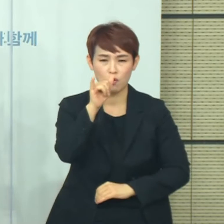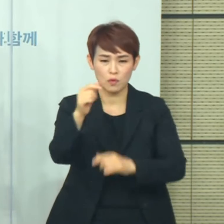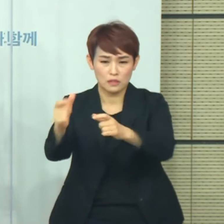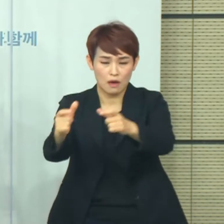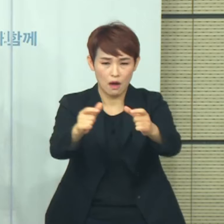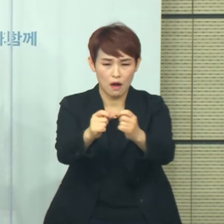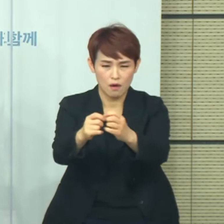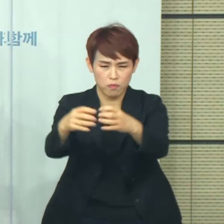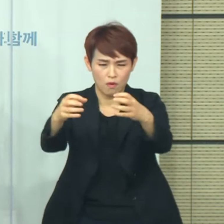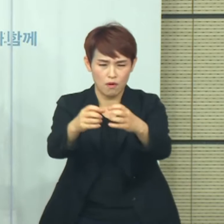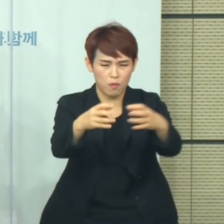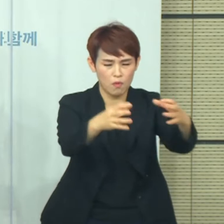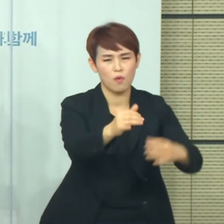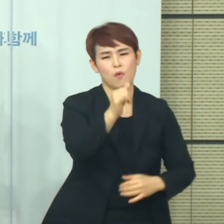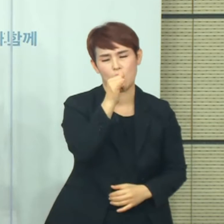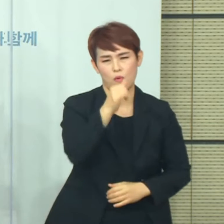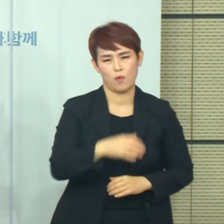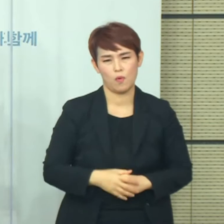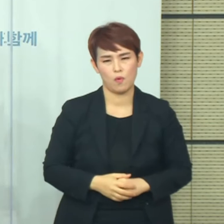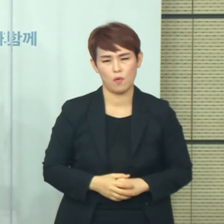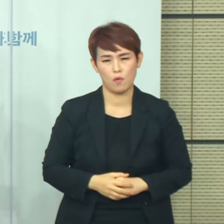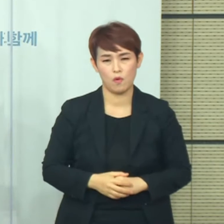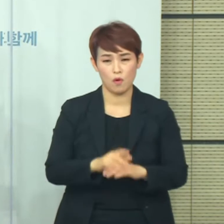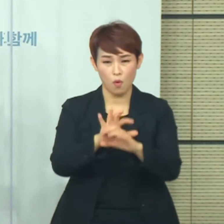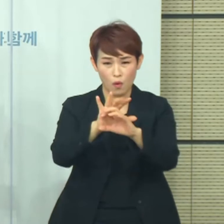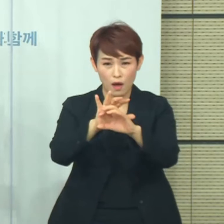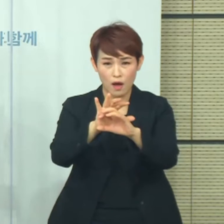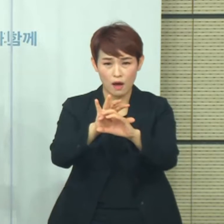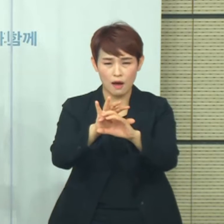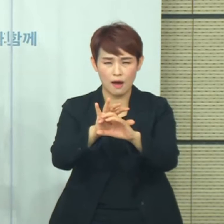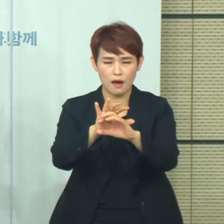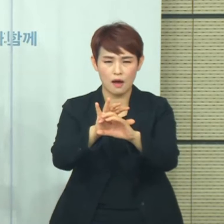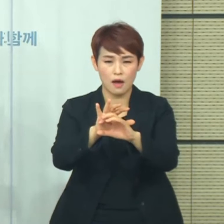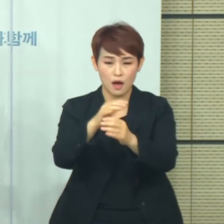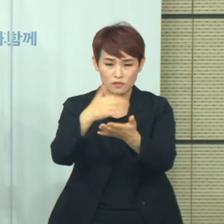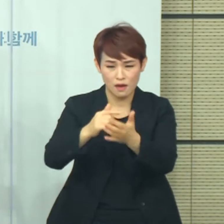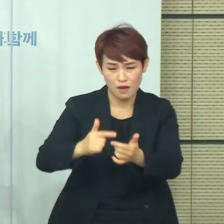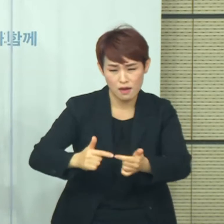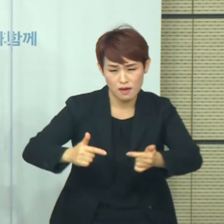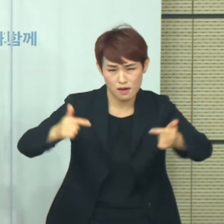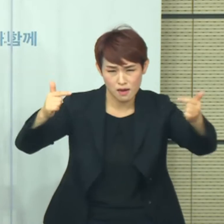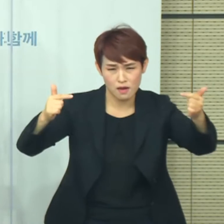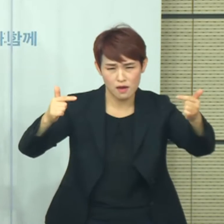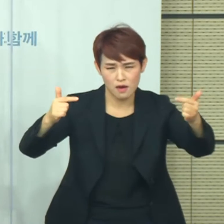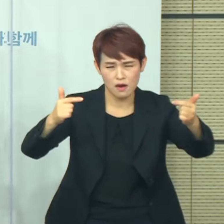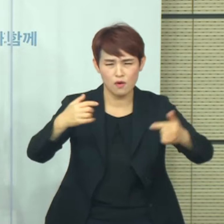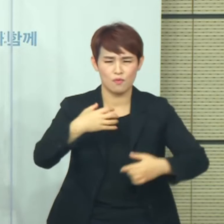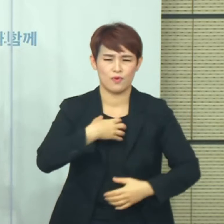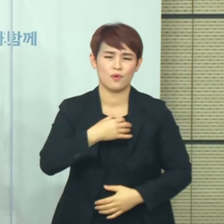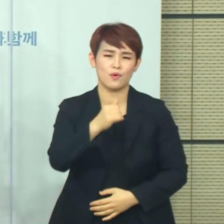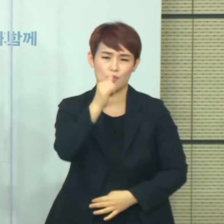감염 양상을 고려할 때 3차 유행이 언제든 증가세로 돌아설 수 있습니다.